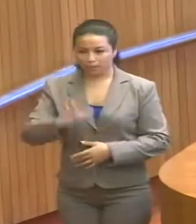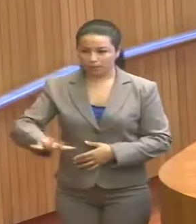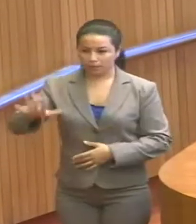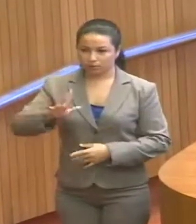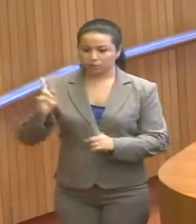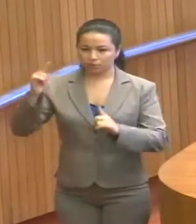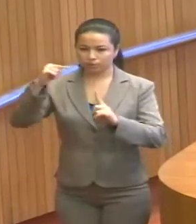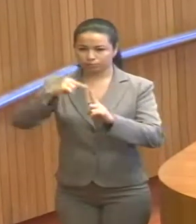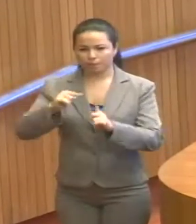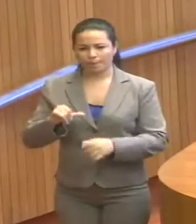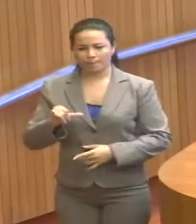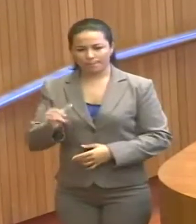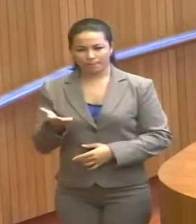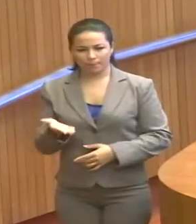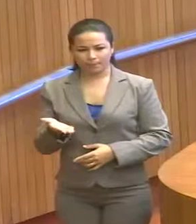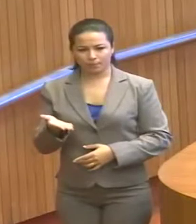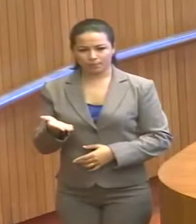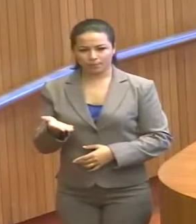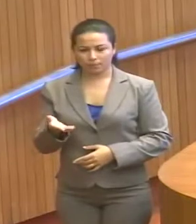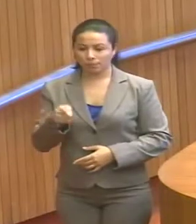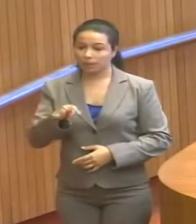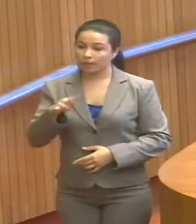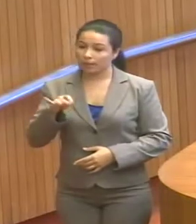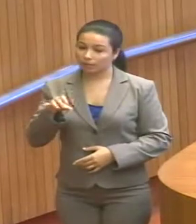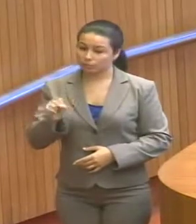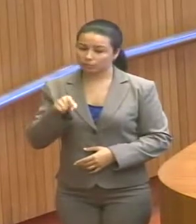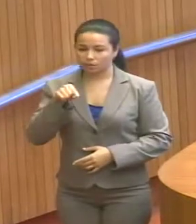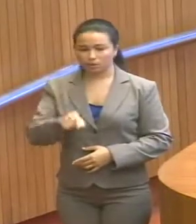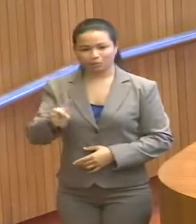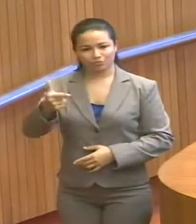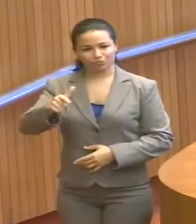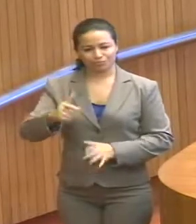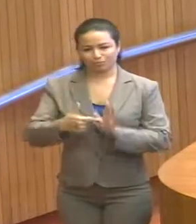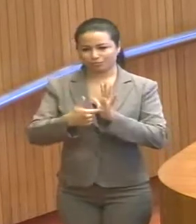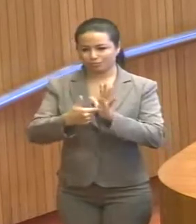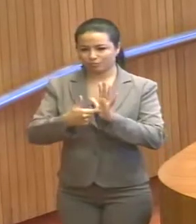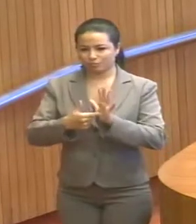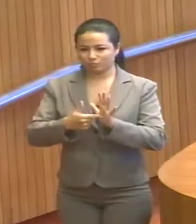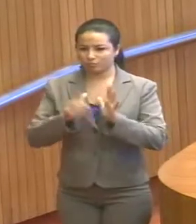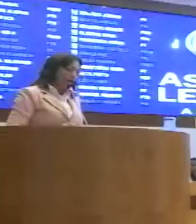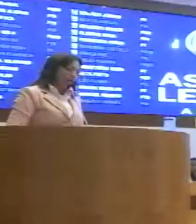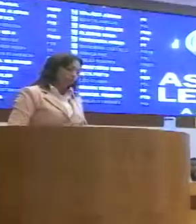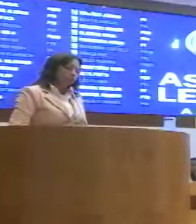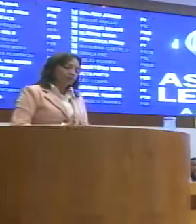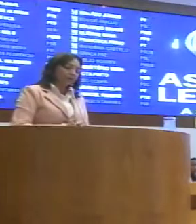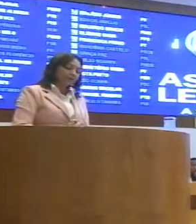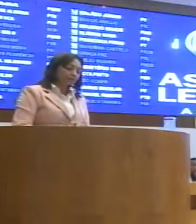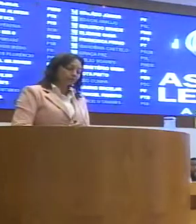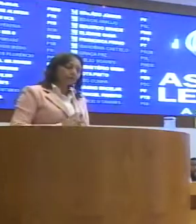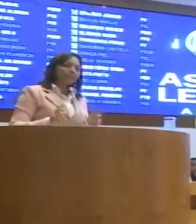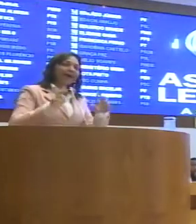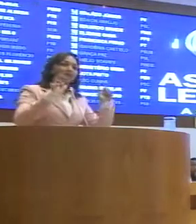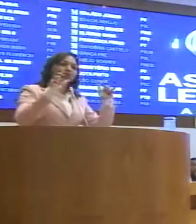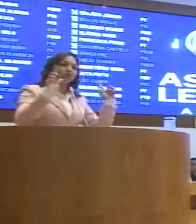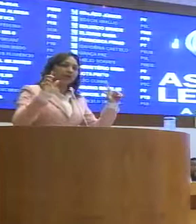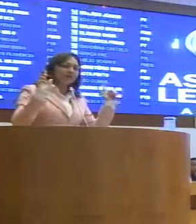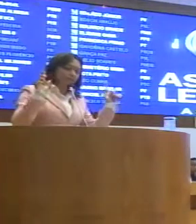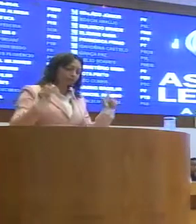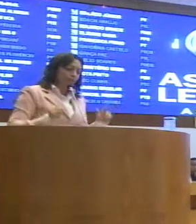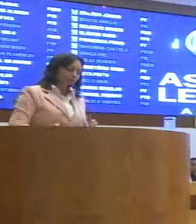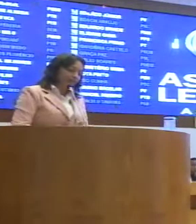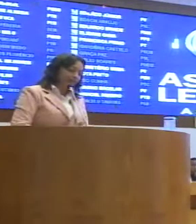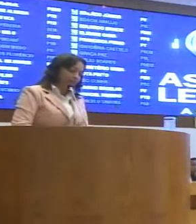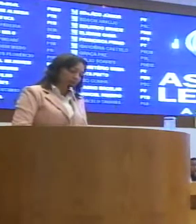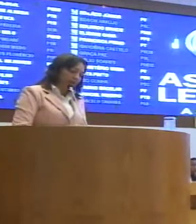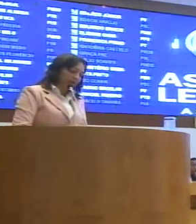no sentido do aproveitamento desses talentos. E isso não foi apresentado no caso específico do pirata, do chamado,